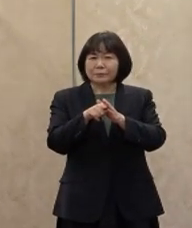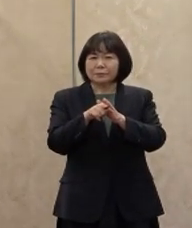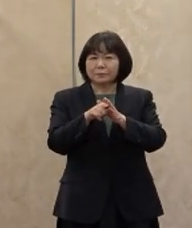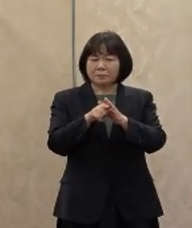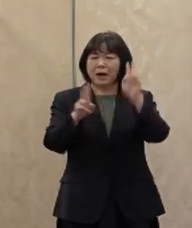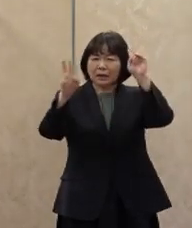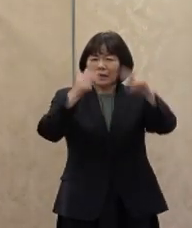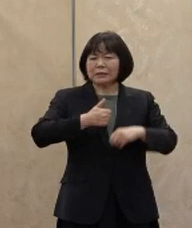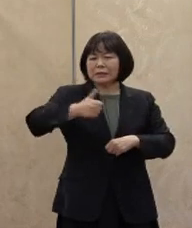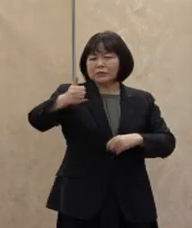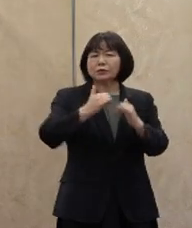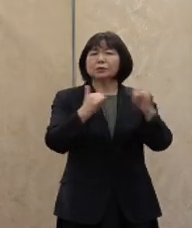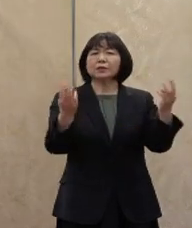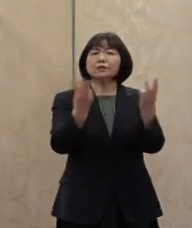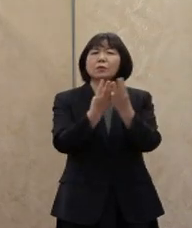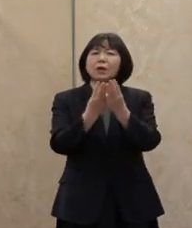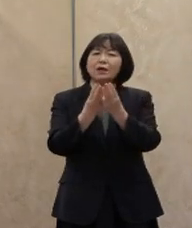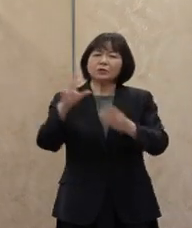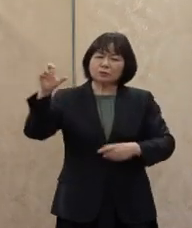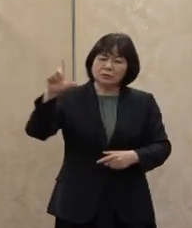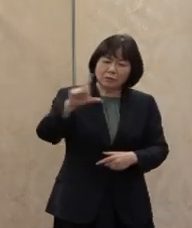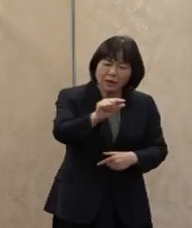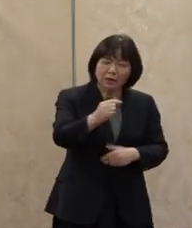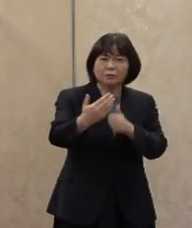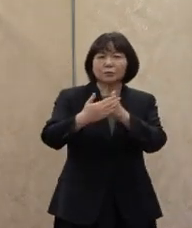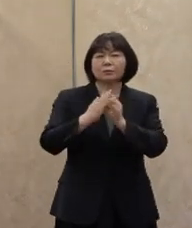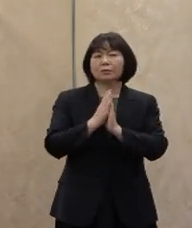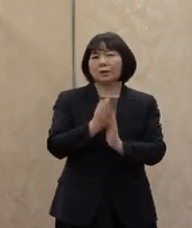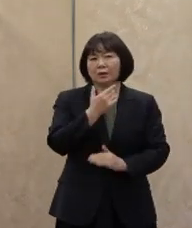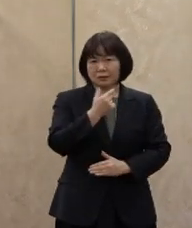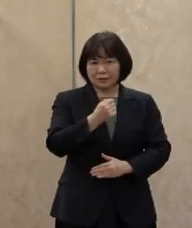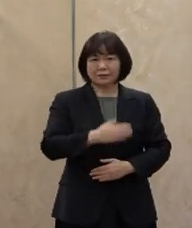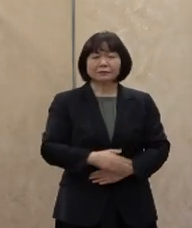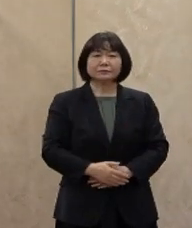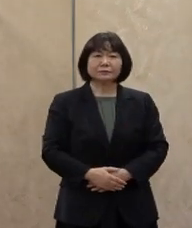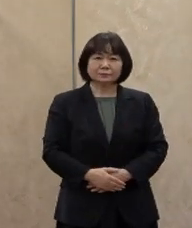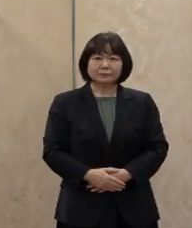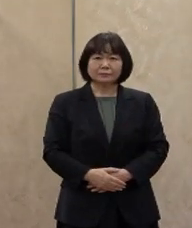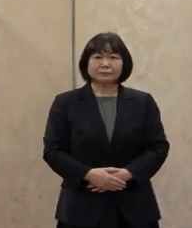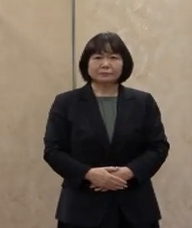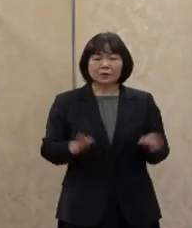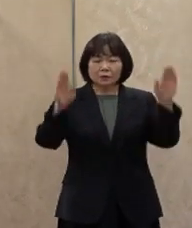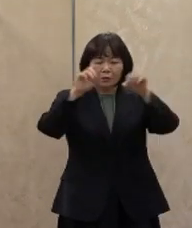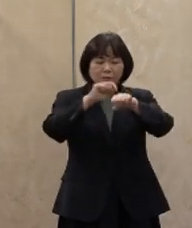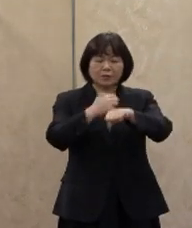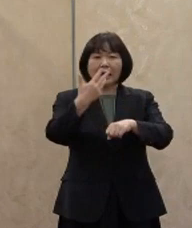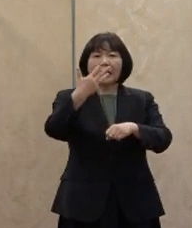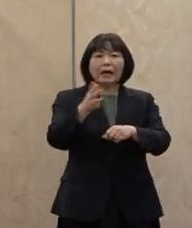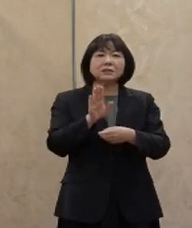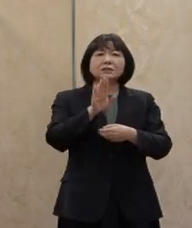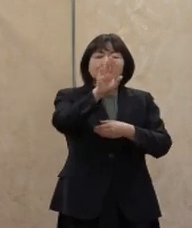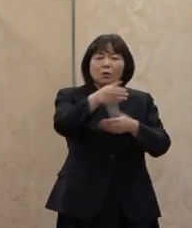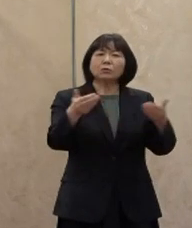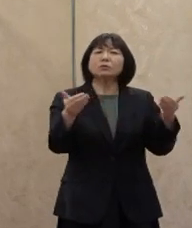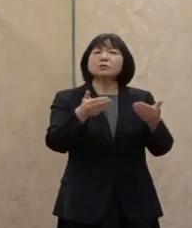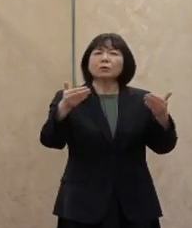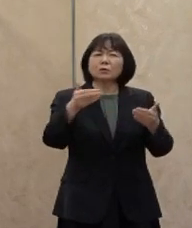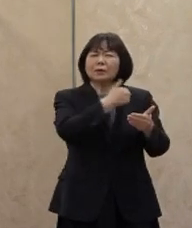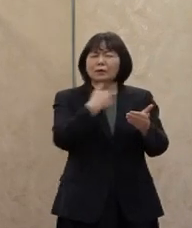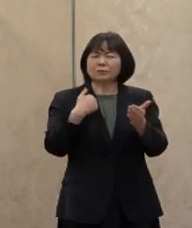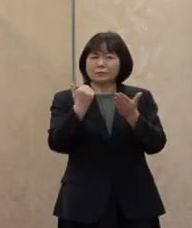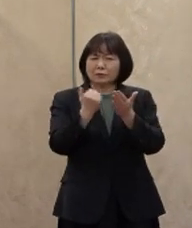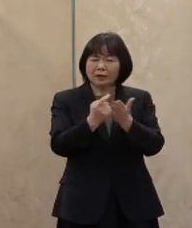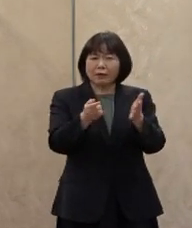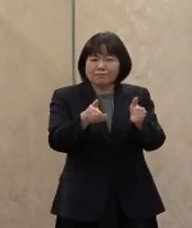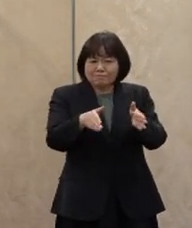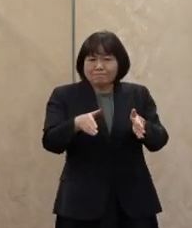この出勤者数を減らすということをぜひお願いしたいと思います。そして20時以降の勤務についてはできるだけ抑制する